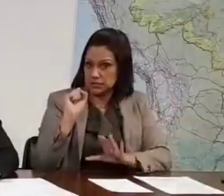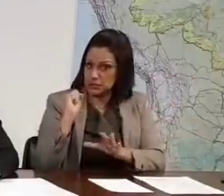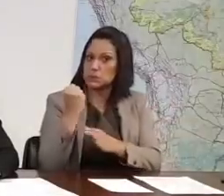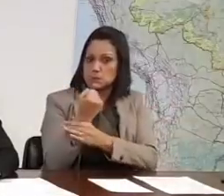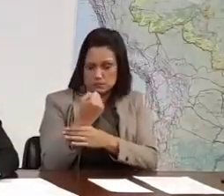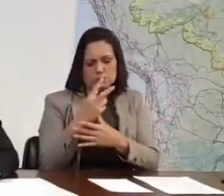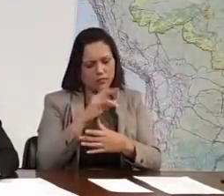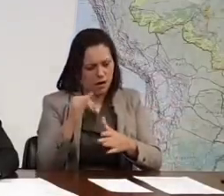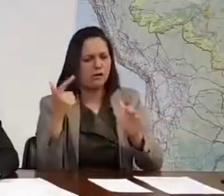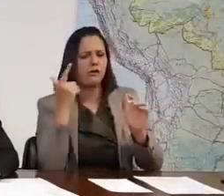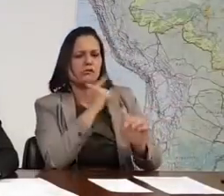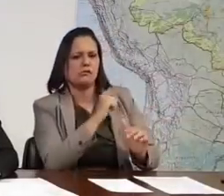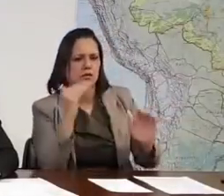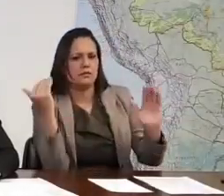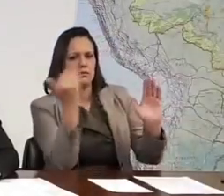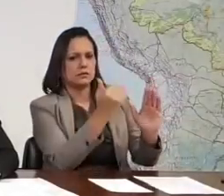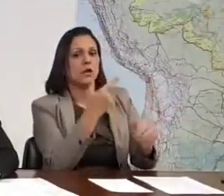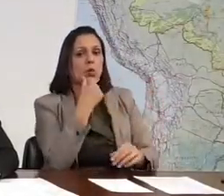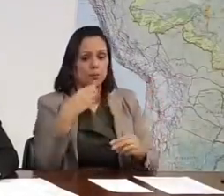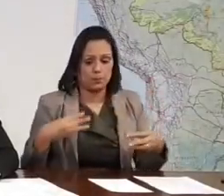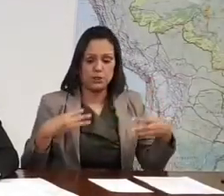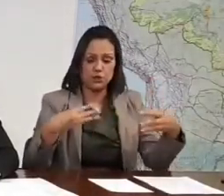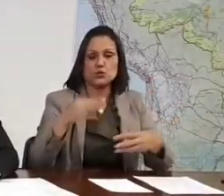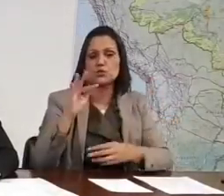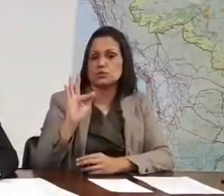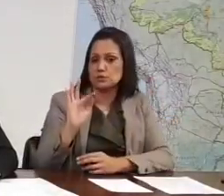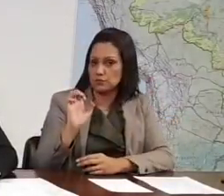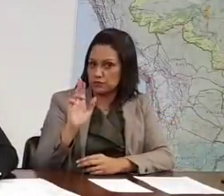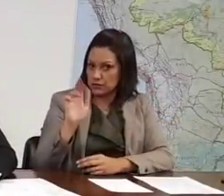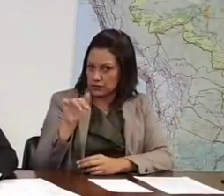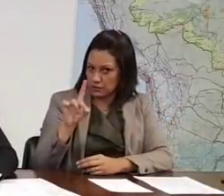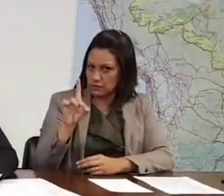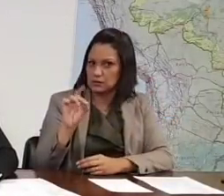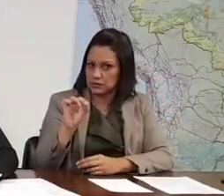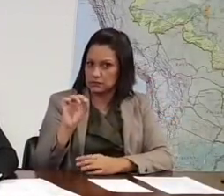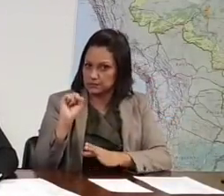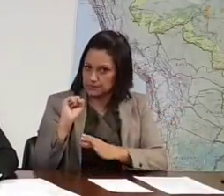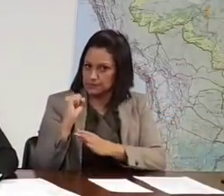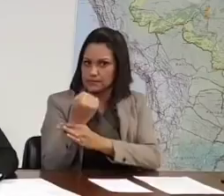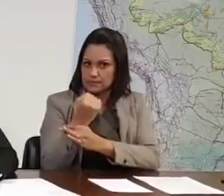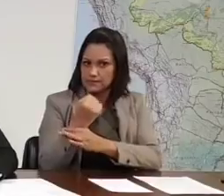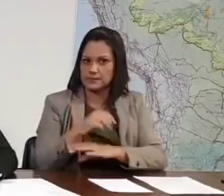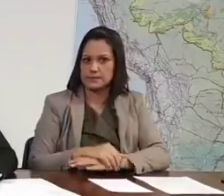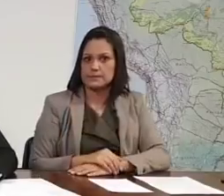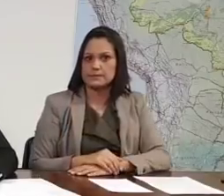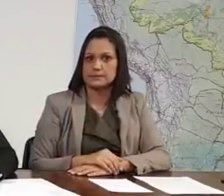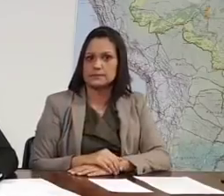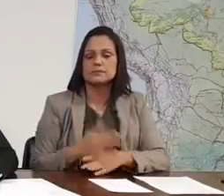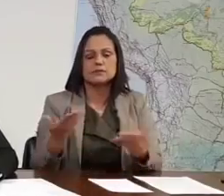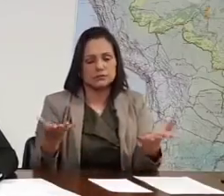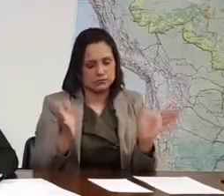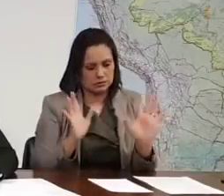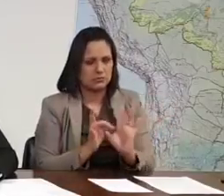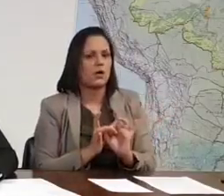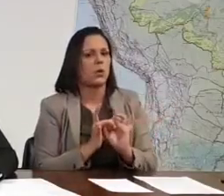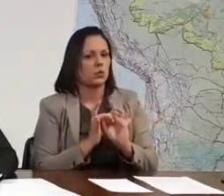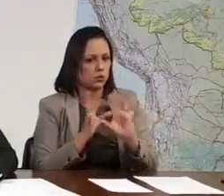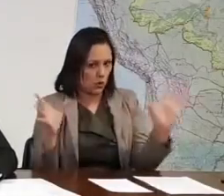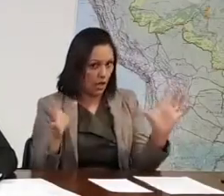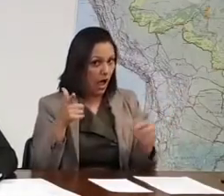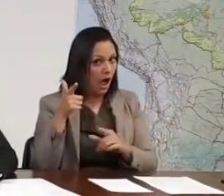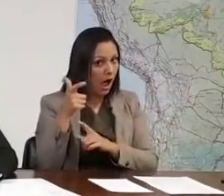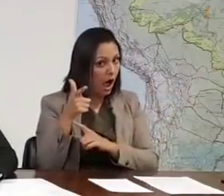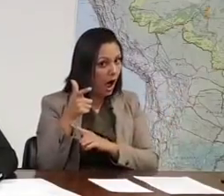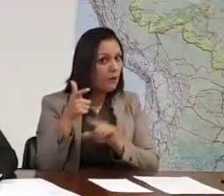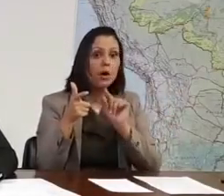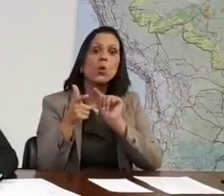do ministro Fernando, né, da Defesa. Então está autorizado aqui armas de fogo